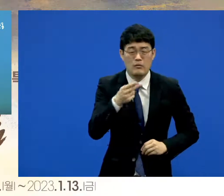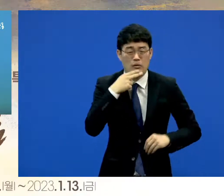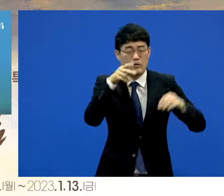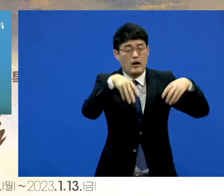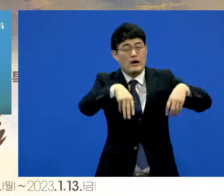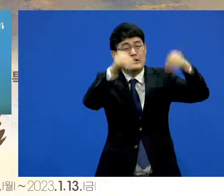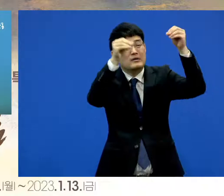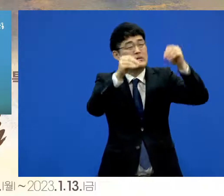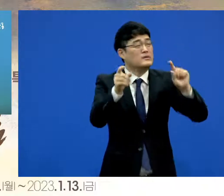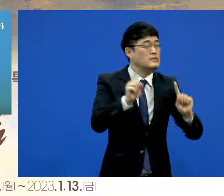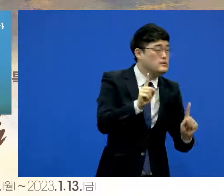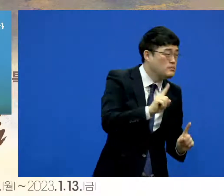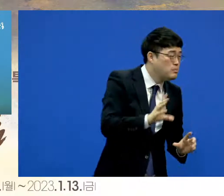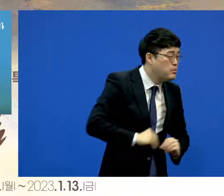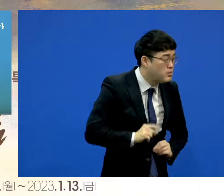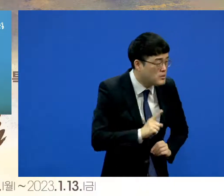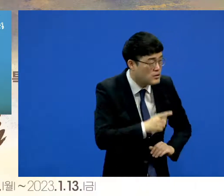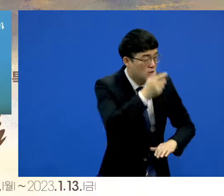유대인들이 끓이는